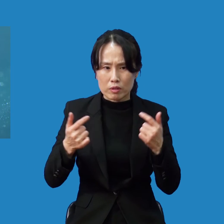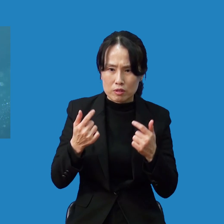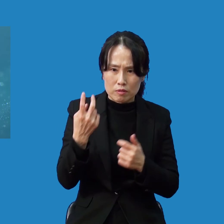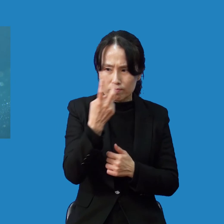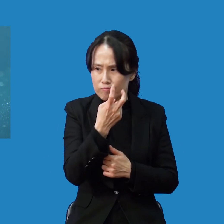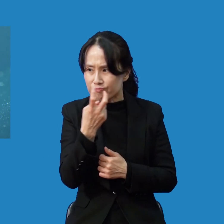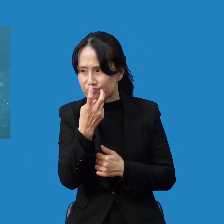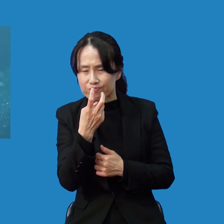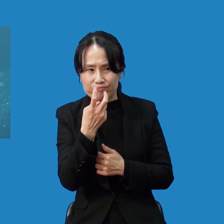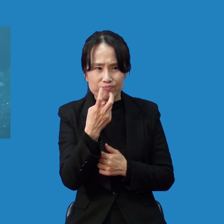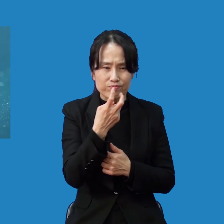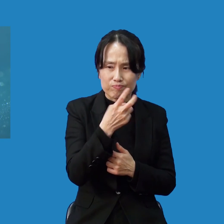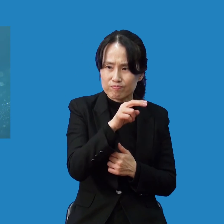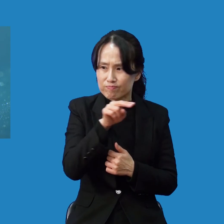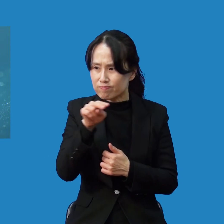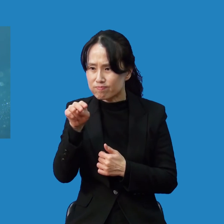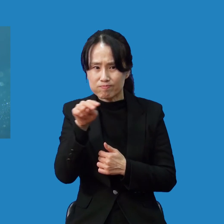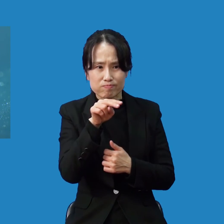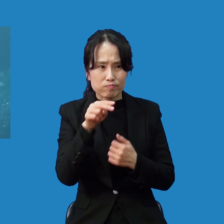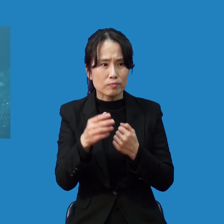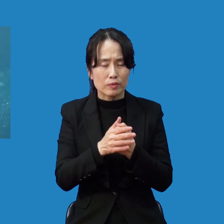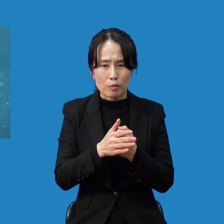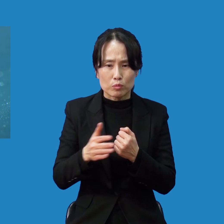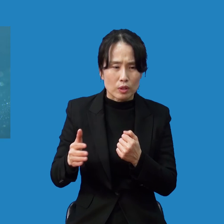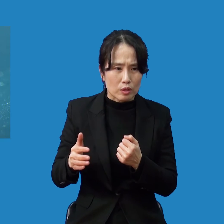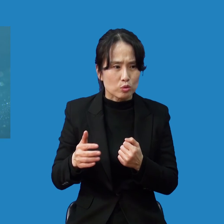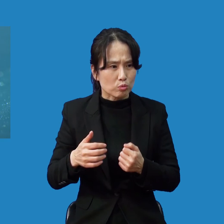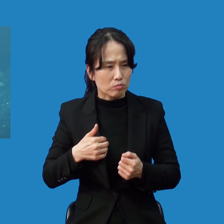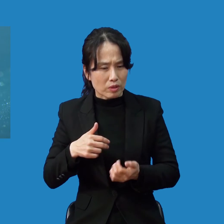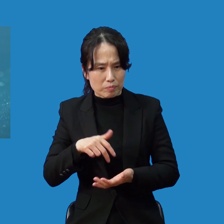그게 처신이 좀 불편한 것은 사실입니다.